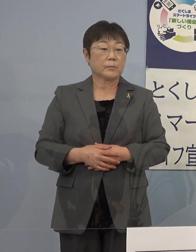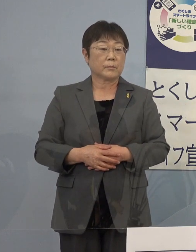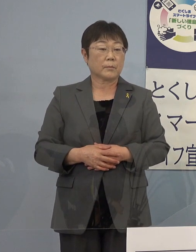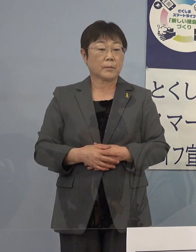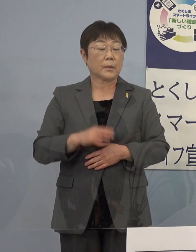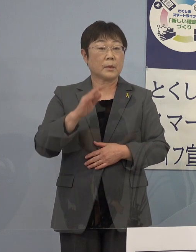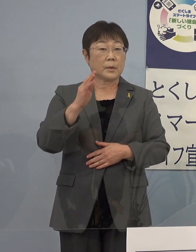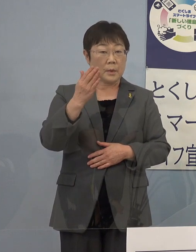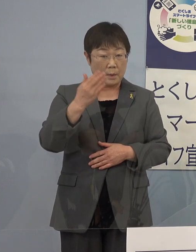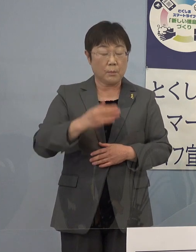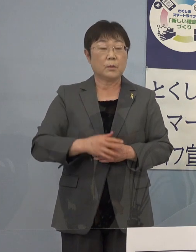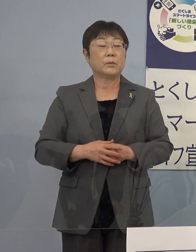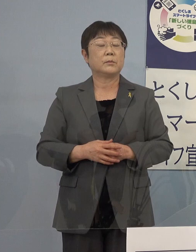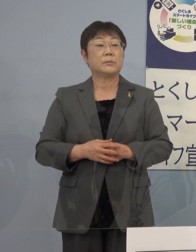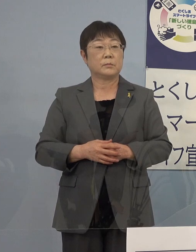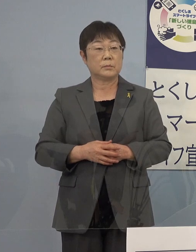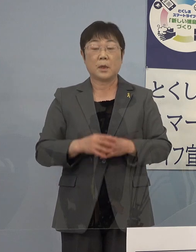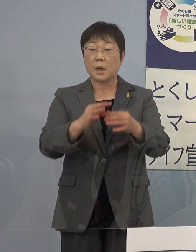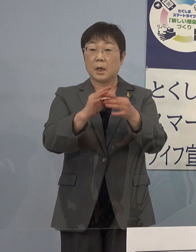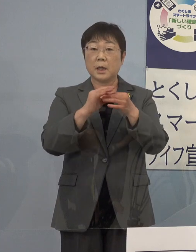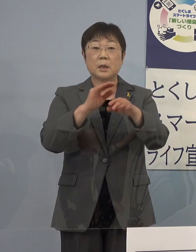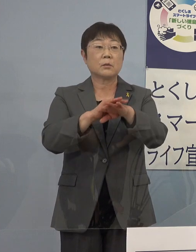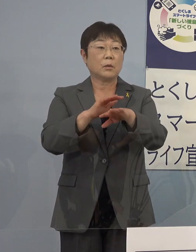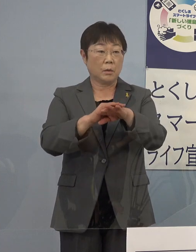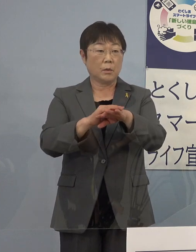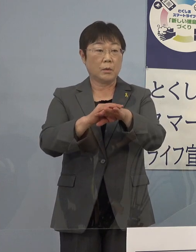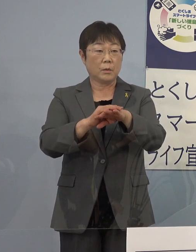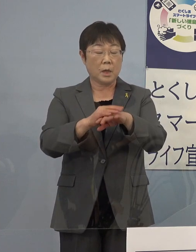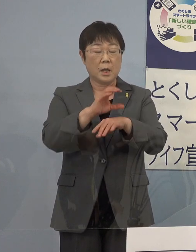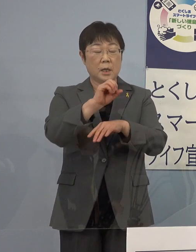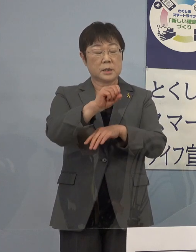で、ただその連絡を取る場合、先ほどの